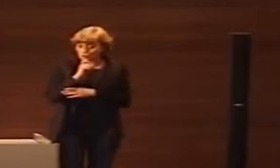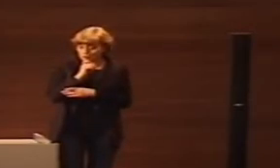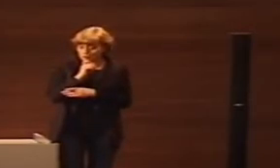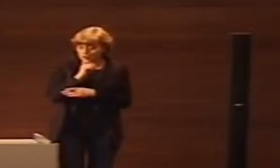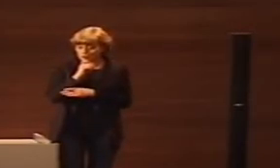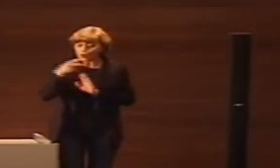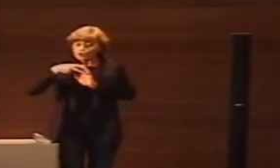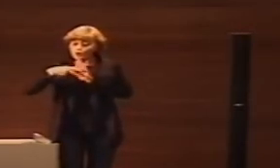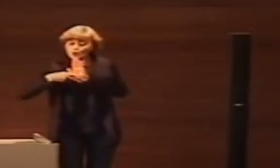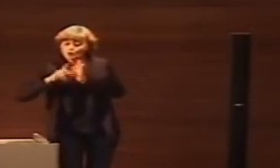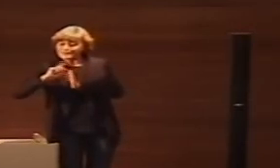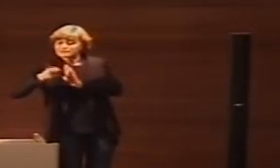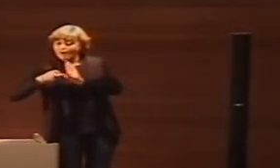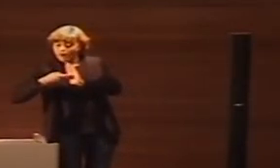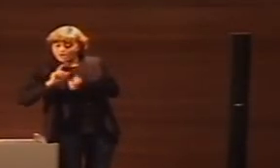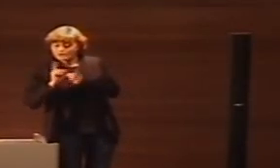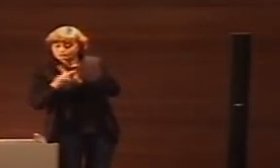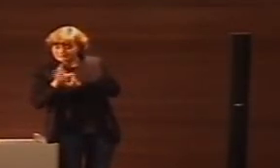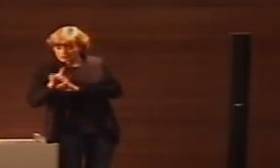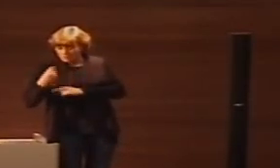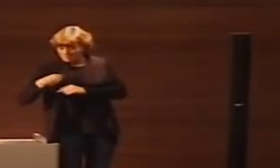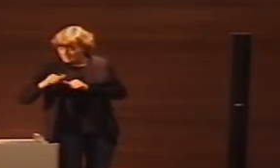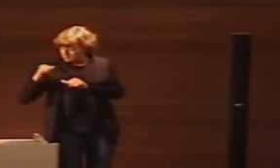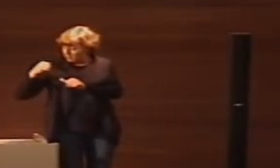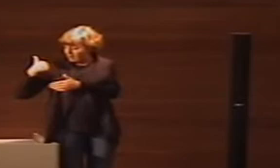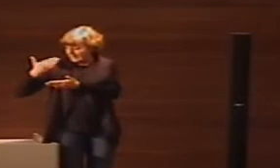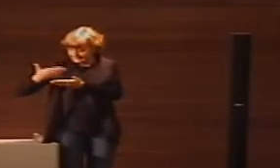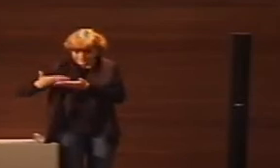las ordenanzas, etcétera, lo que hemos ido viendo.